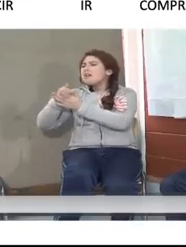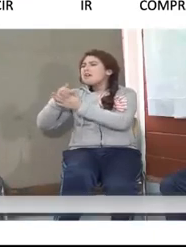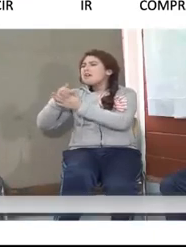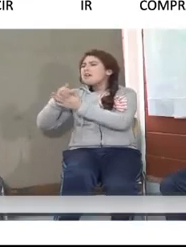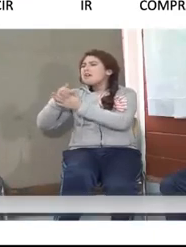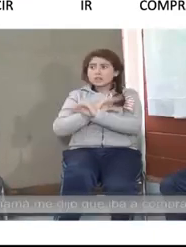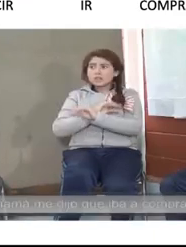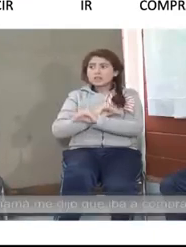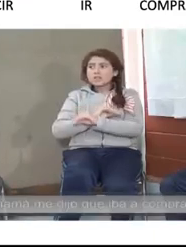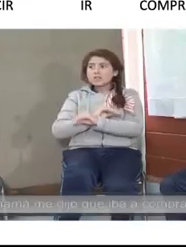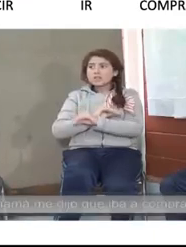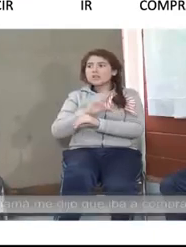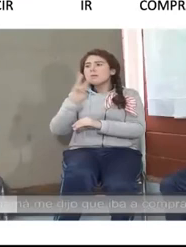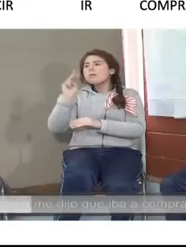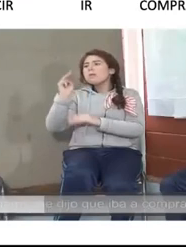Ujú.